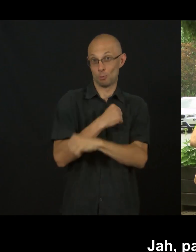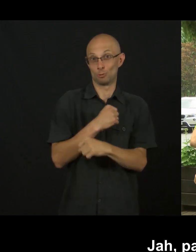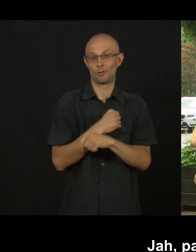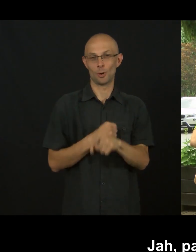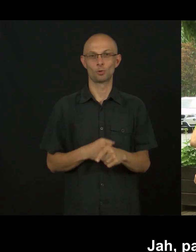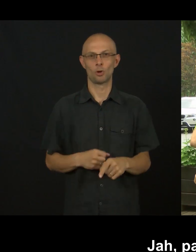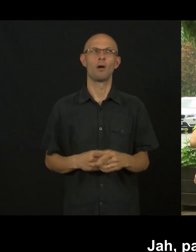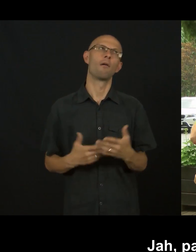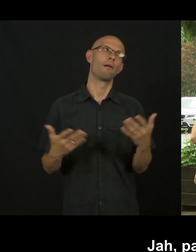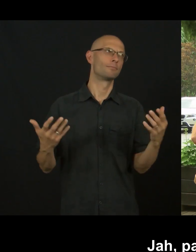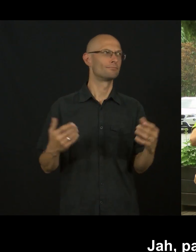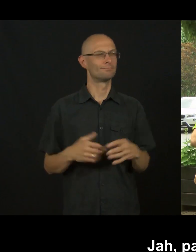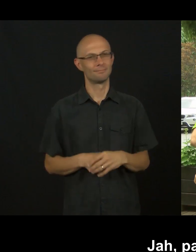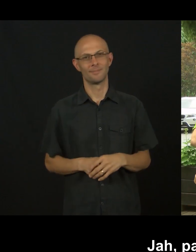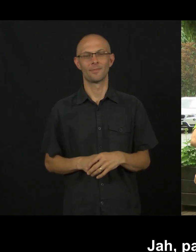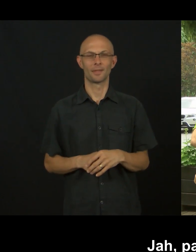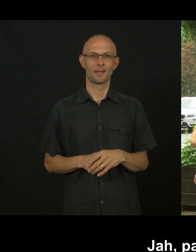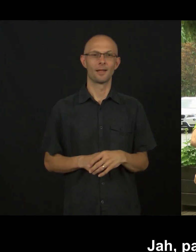računalniško. Joh.